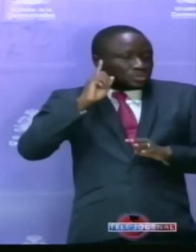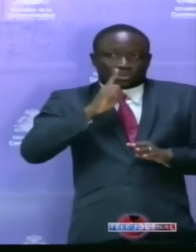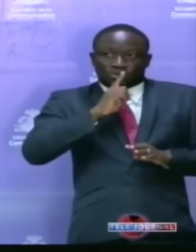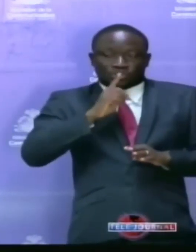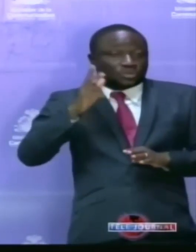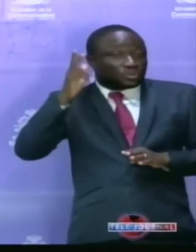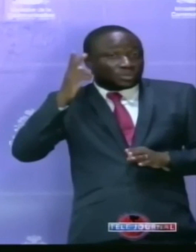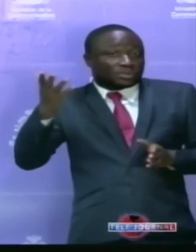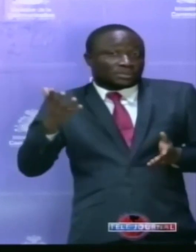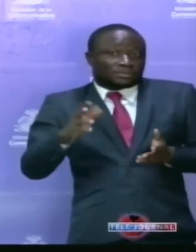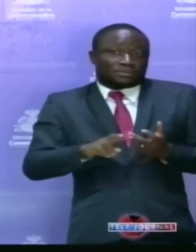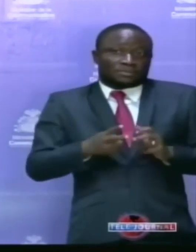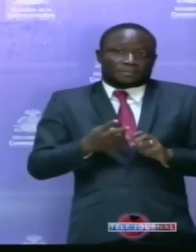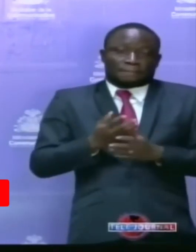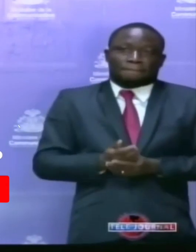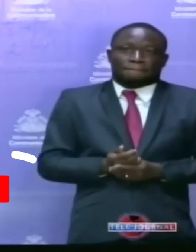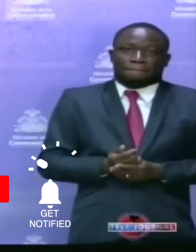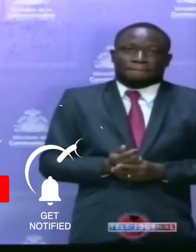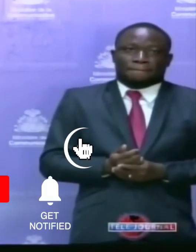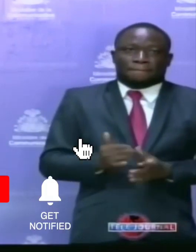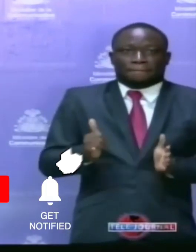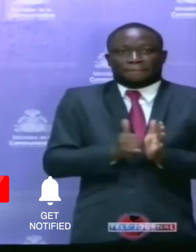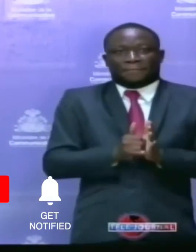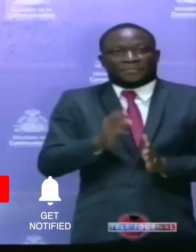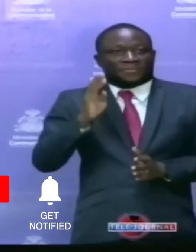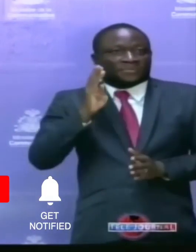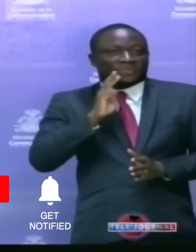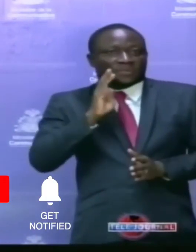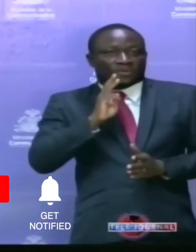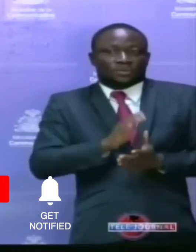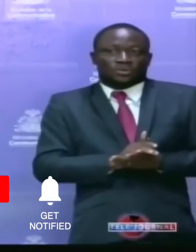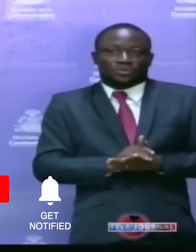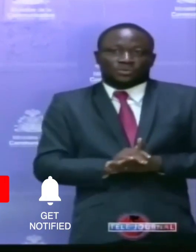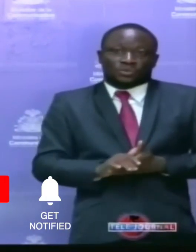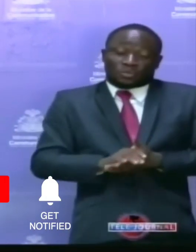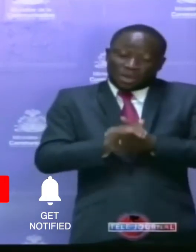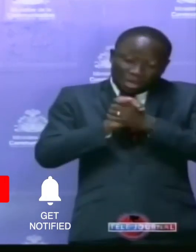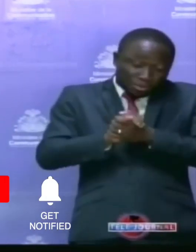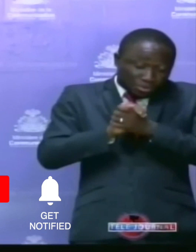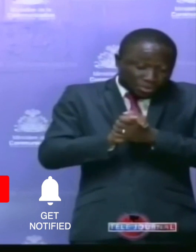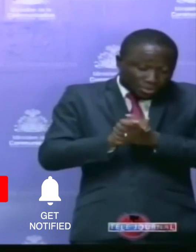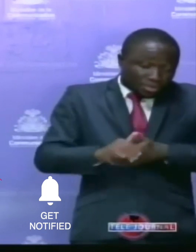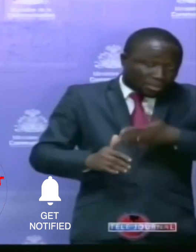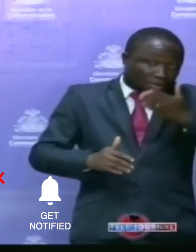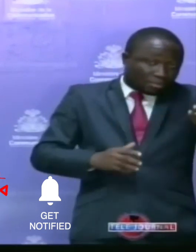pas vu de l'élection. L'élection, c'est bon. Vous n'avez pas de garantie, mais on est à la